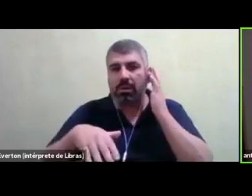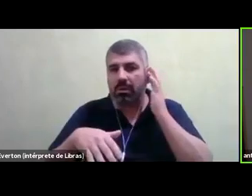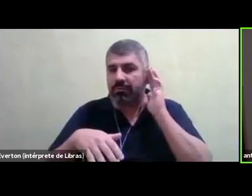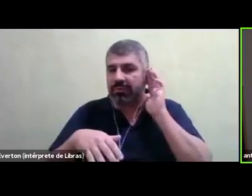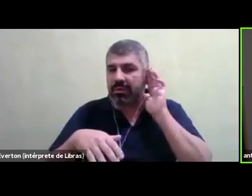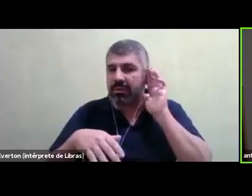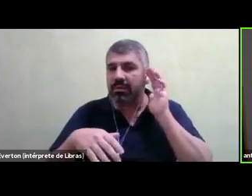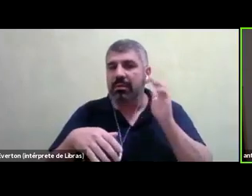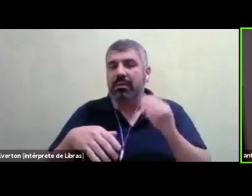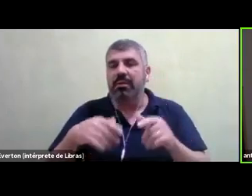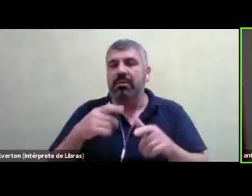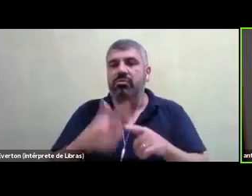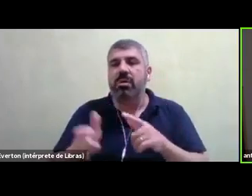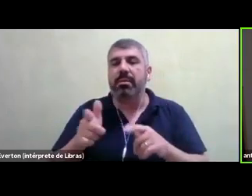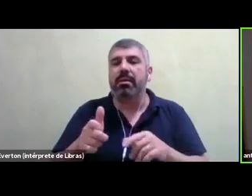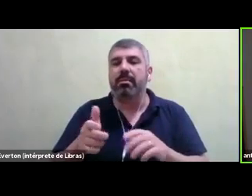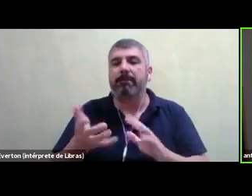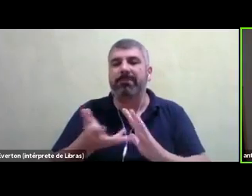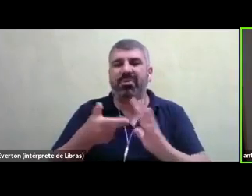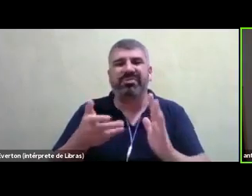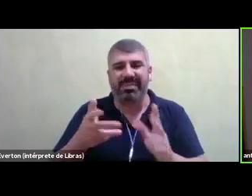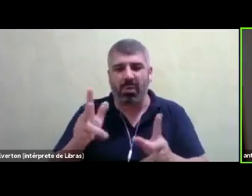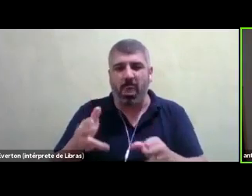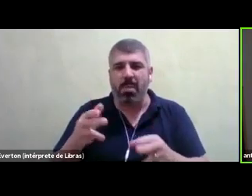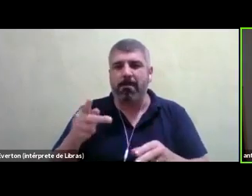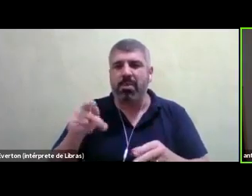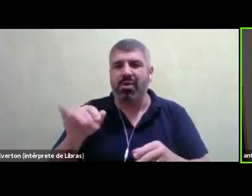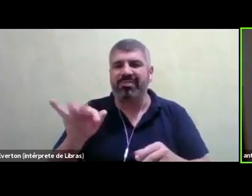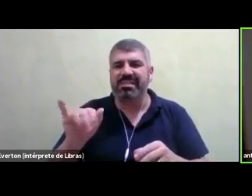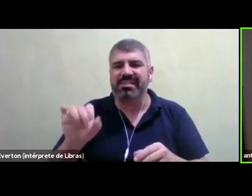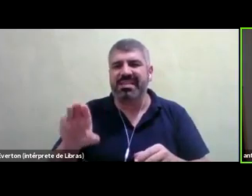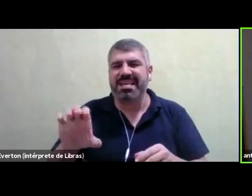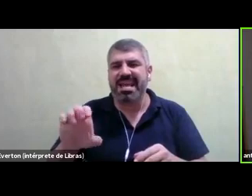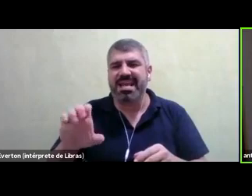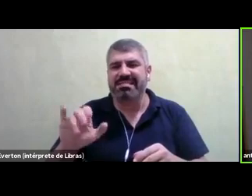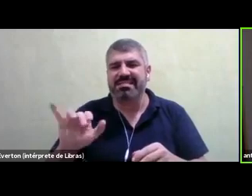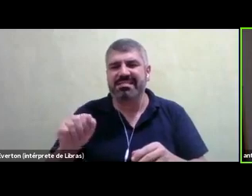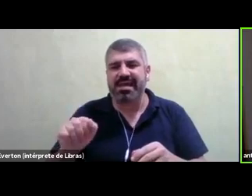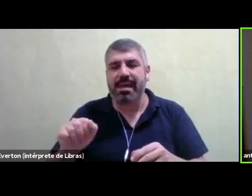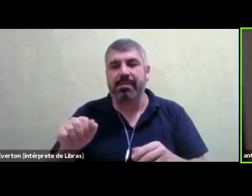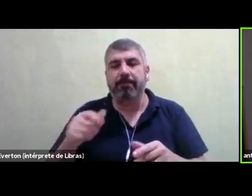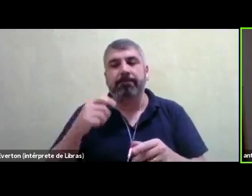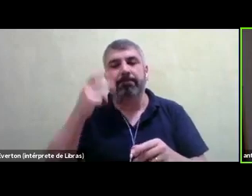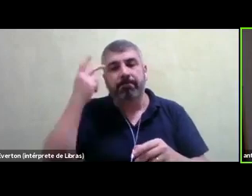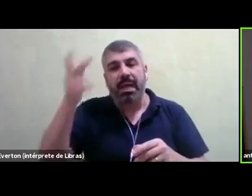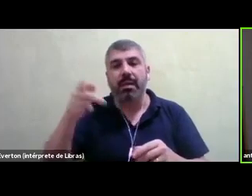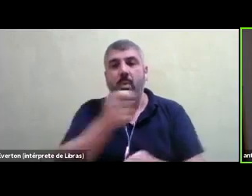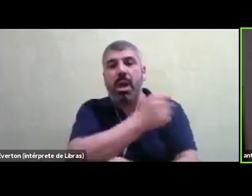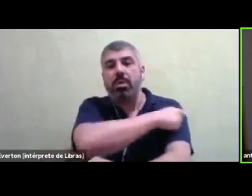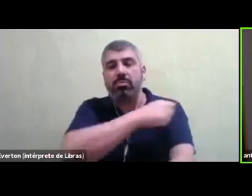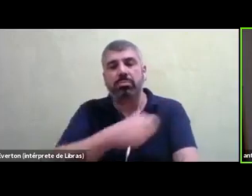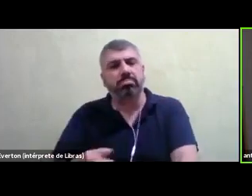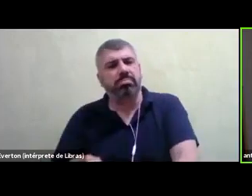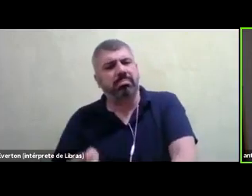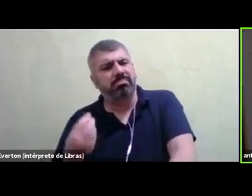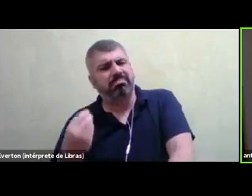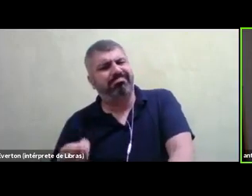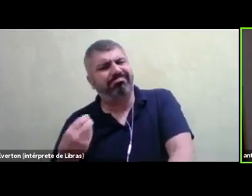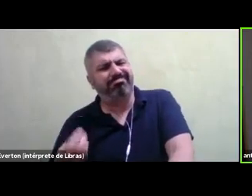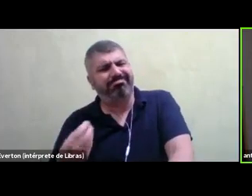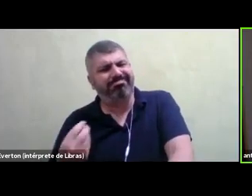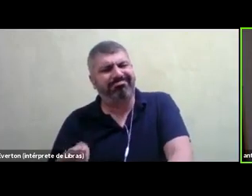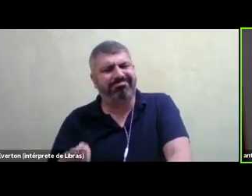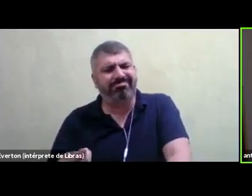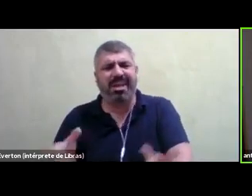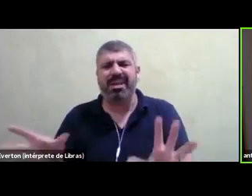alunos, né? Que teste é esse? Por quê? De novo, a educação bilíngue que se resume ao ensino de línguas. Eu vou